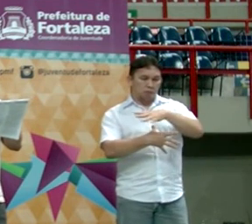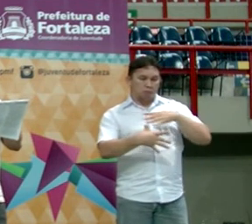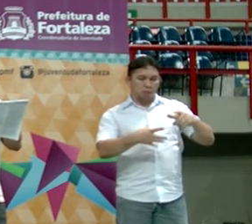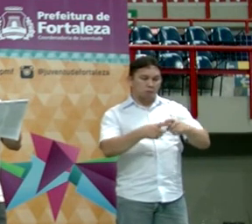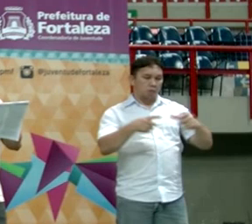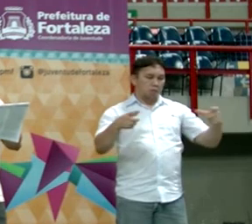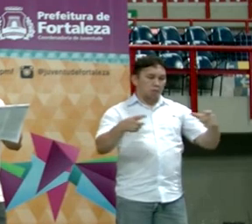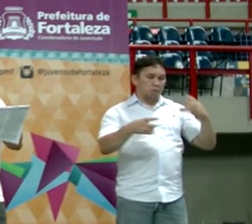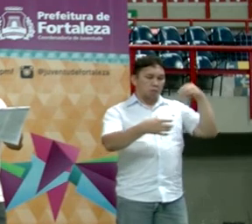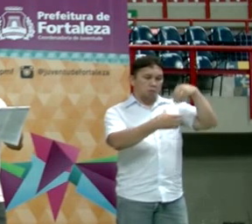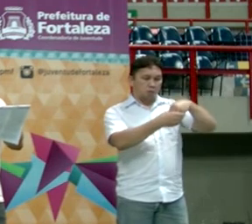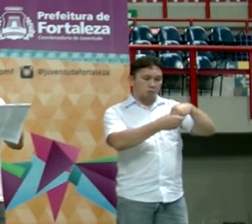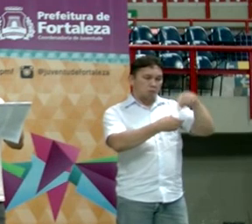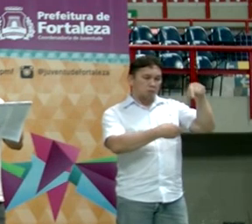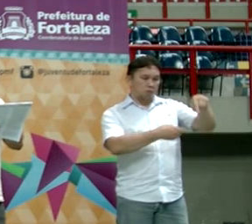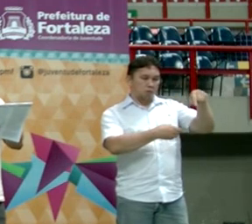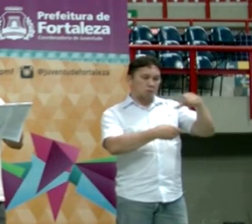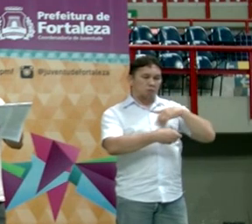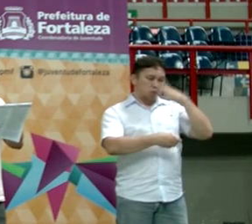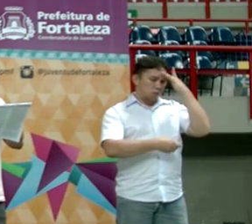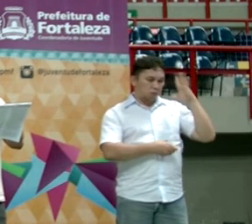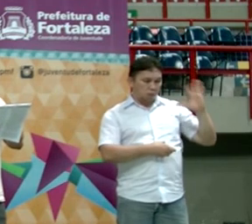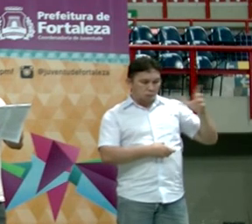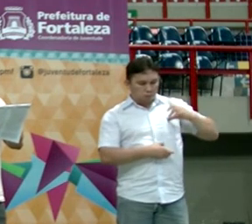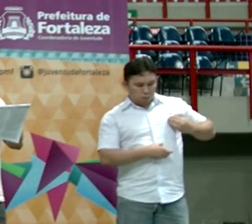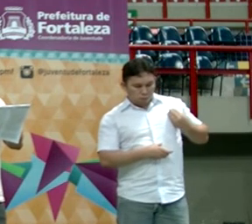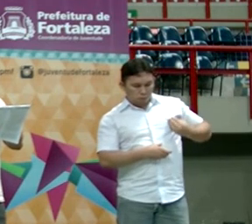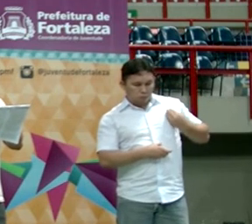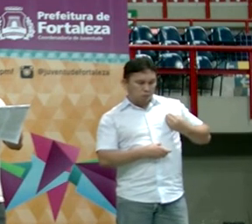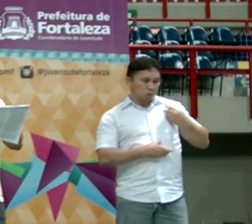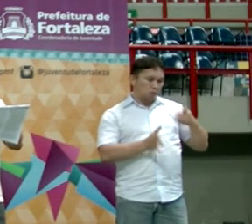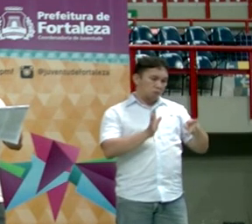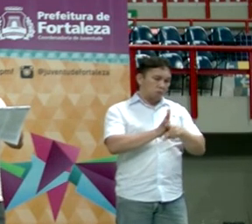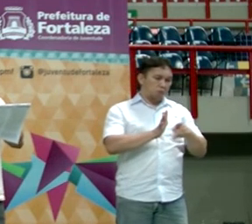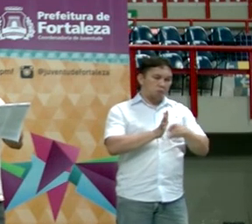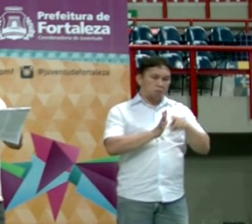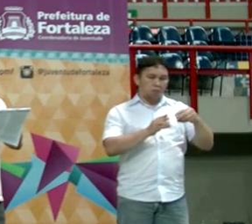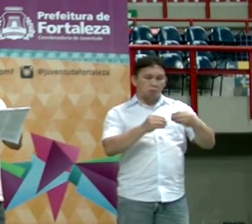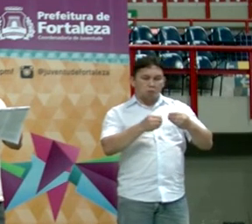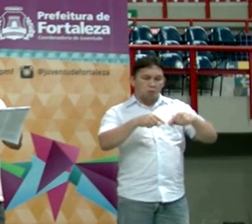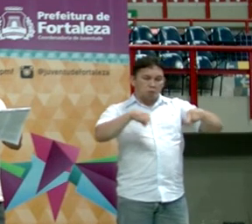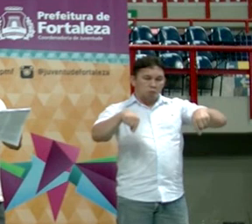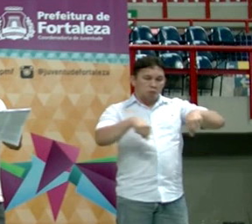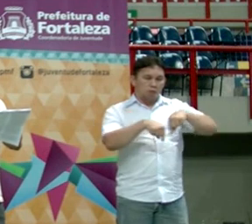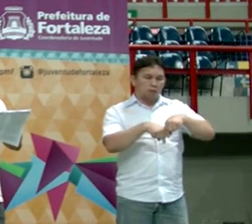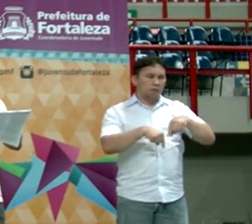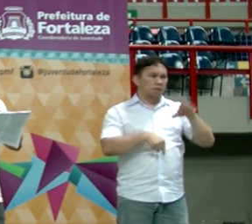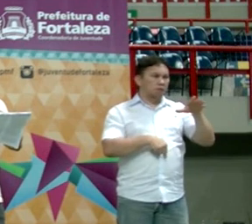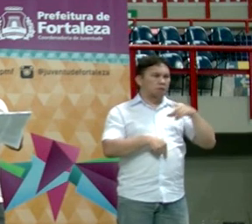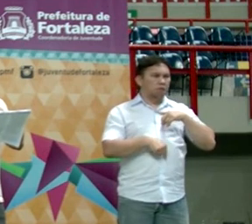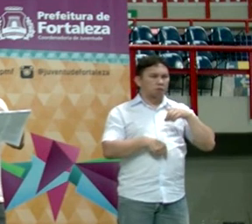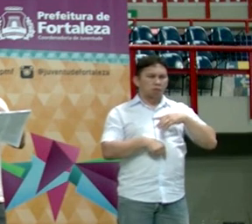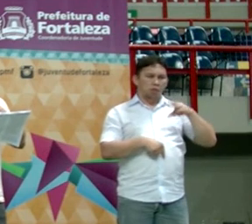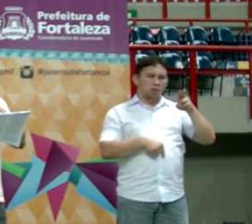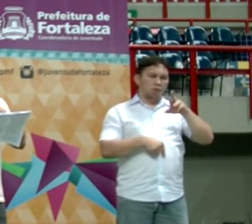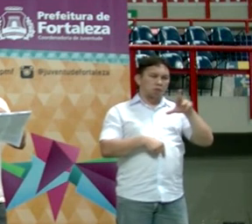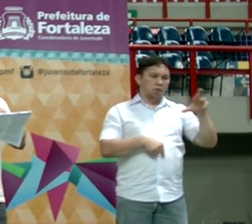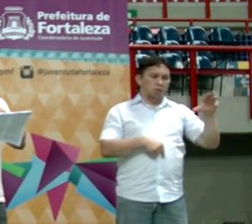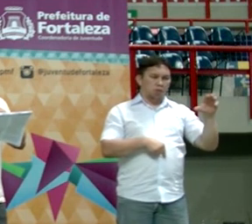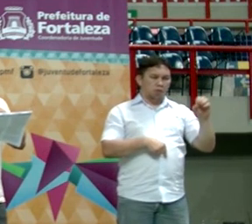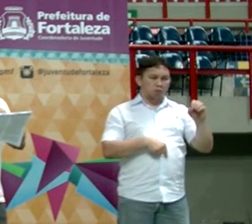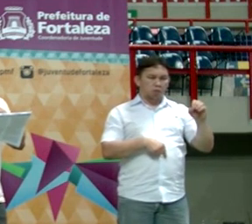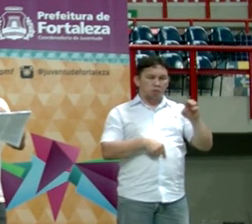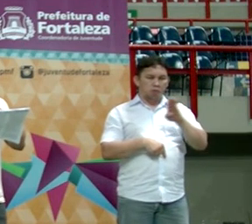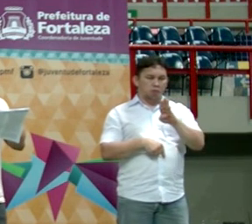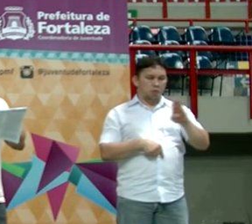organização administrativa do burgo, extinguindo o prestígio do proprietário de terra. Você não sabe o que é burgo, então você bota logo do